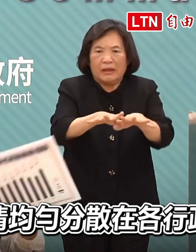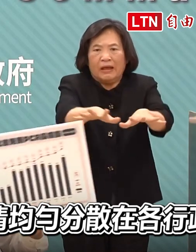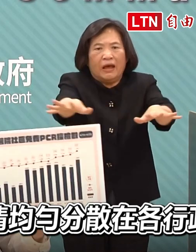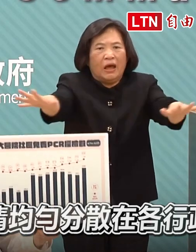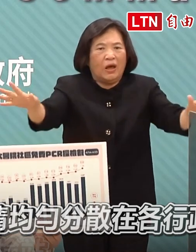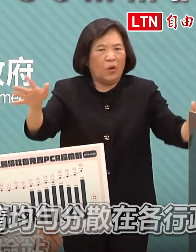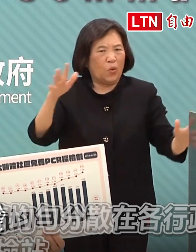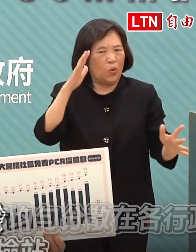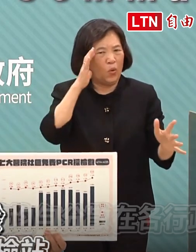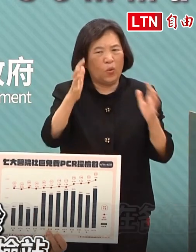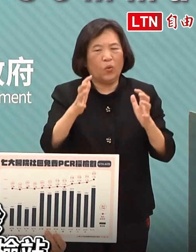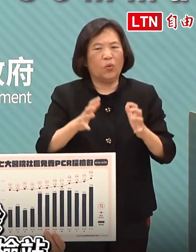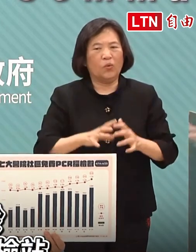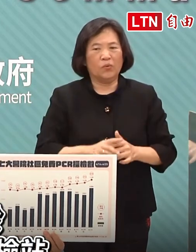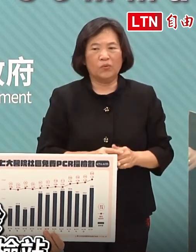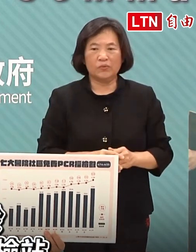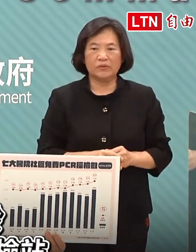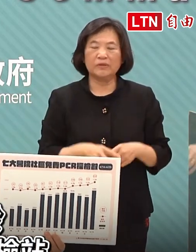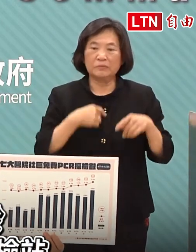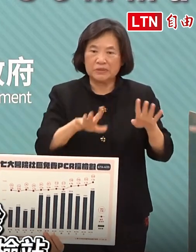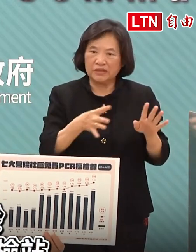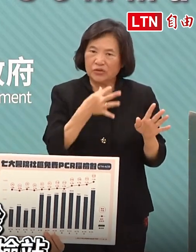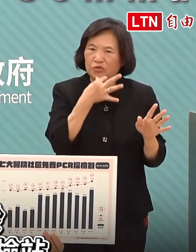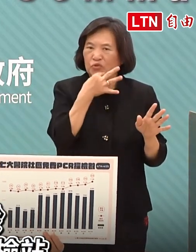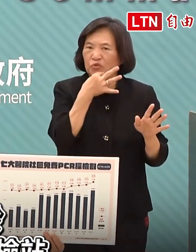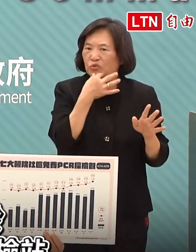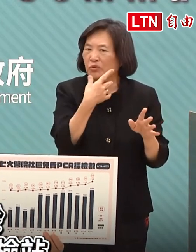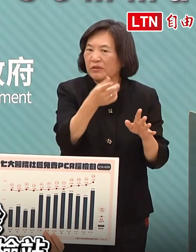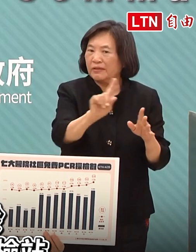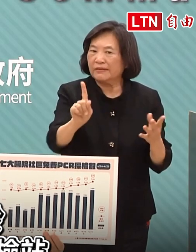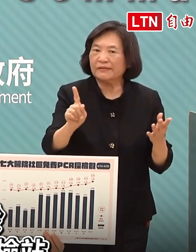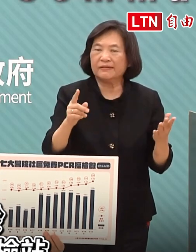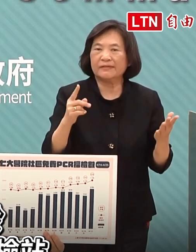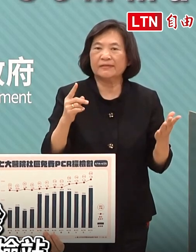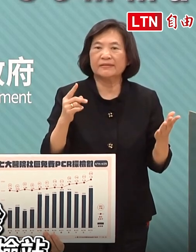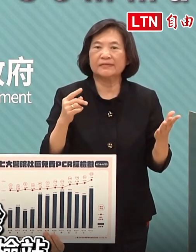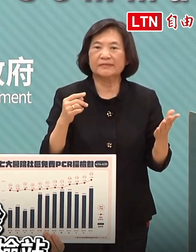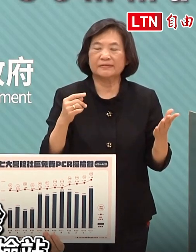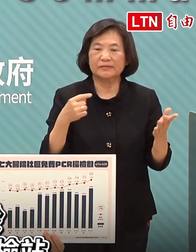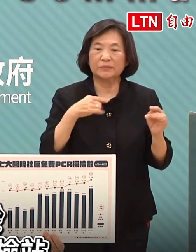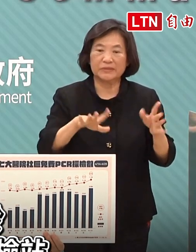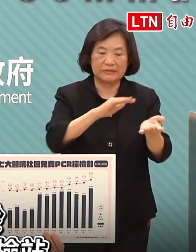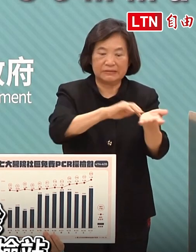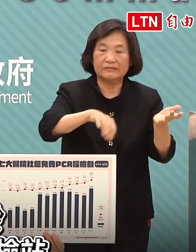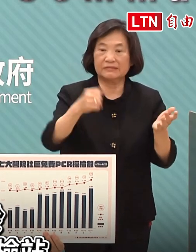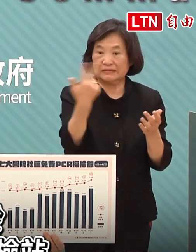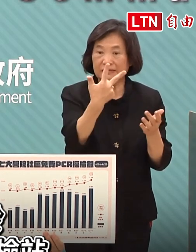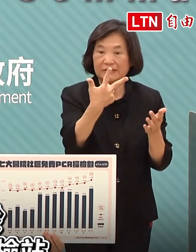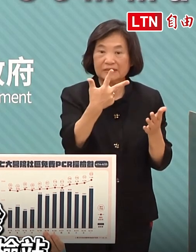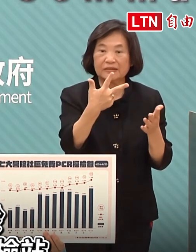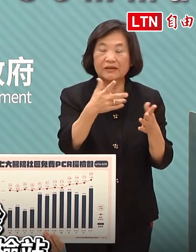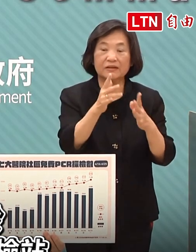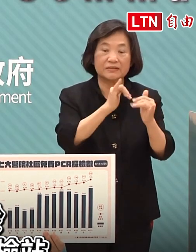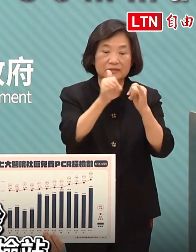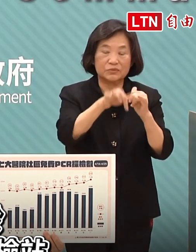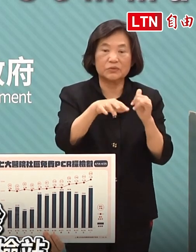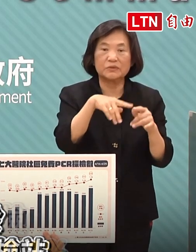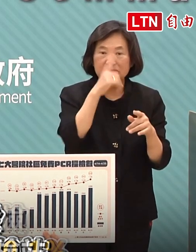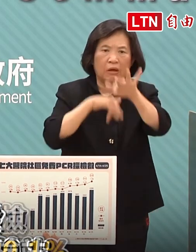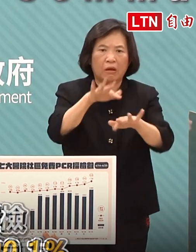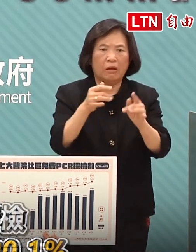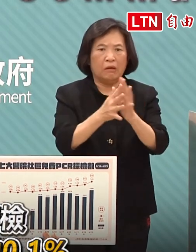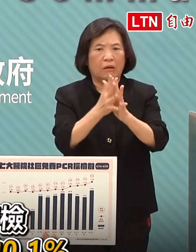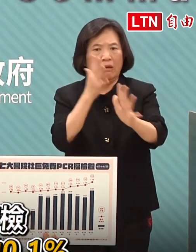讲。比较让我担心的是这样，我们有7个社区免费的 PCR 筛检站